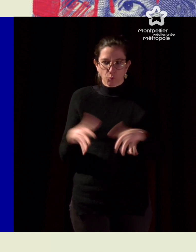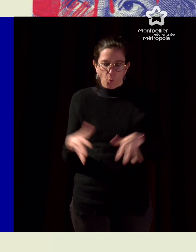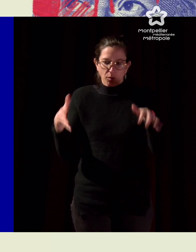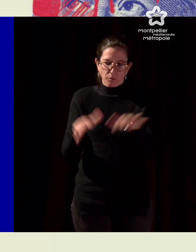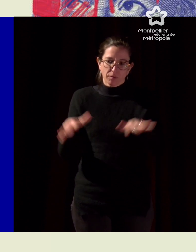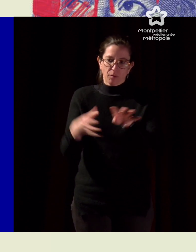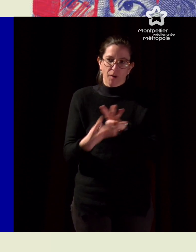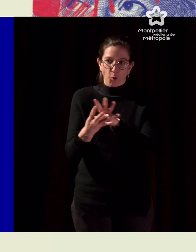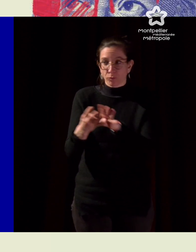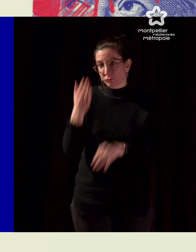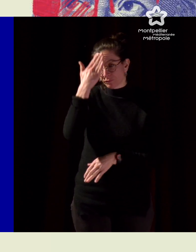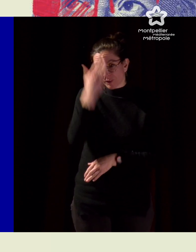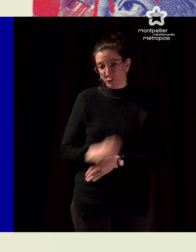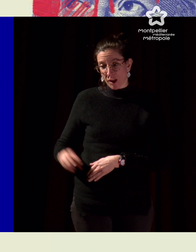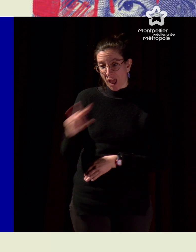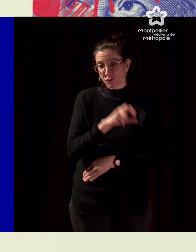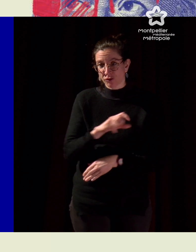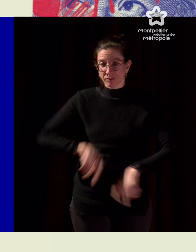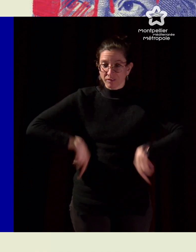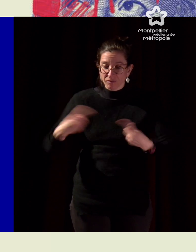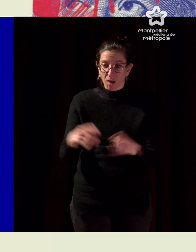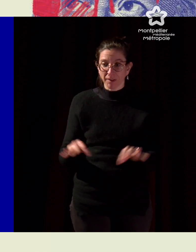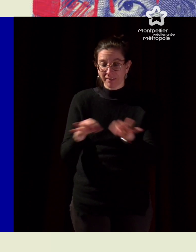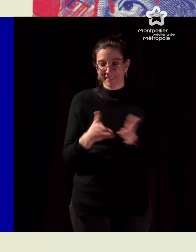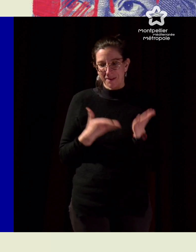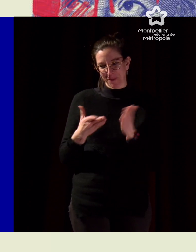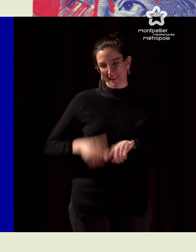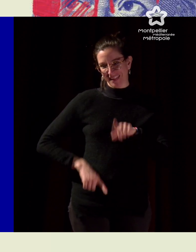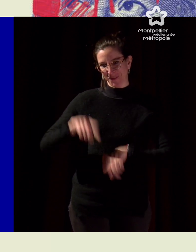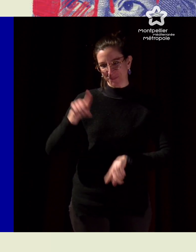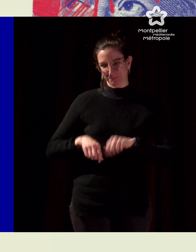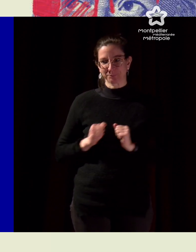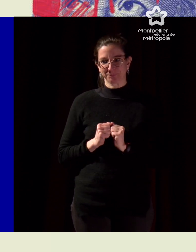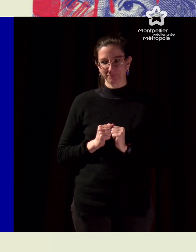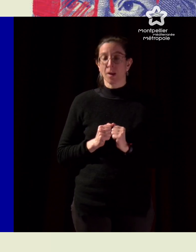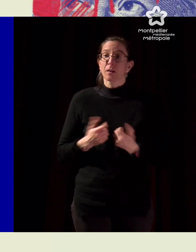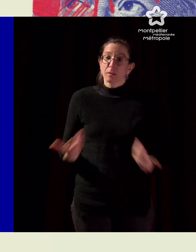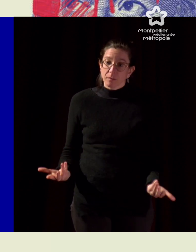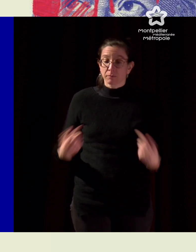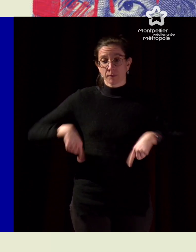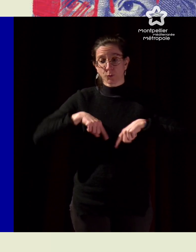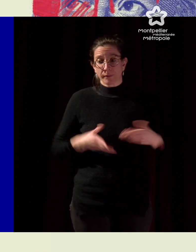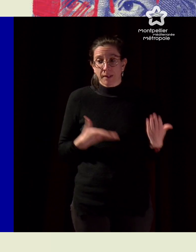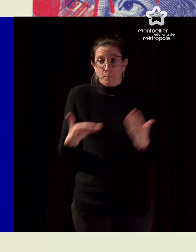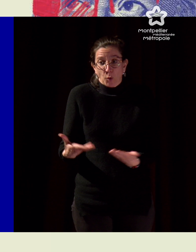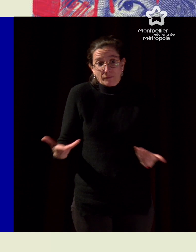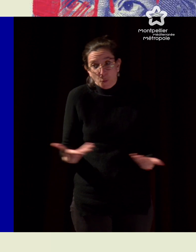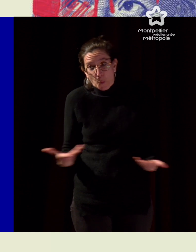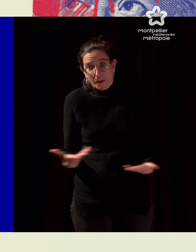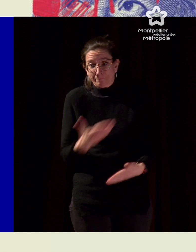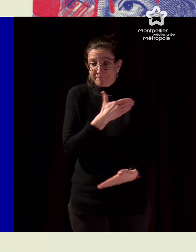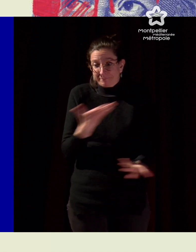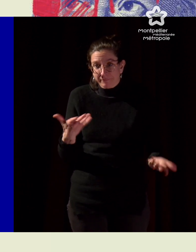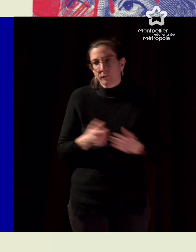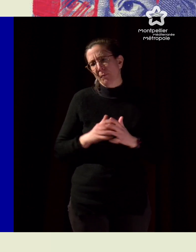tous ceux qui voyagent, vous savez, quand on va dans un pays, on amène des cadeaux. Et donc, les cadeaux, nous, qu'on a amenés, parce que ça plaît partout